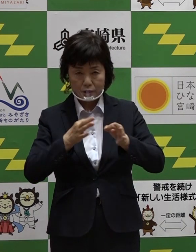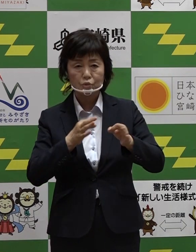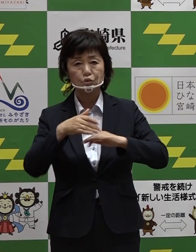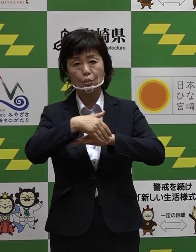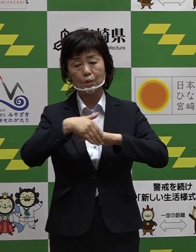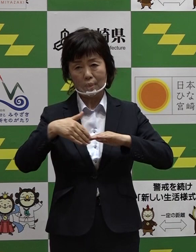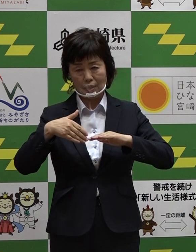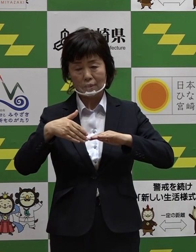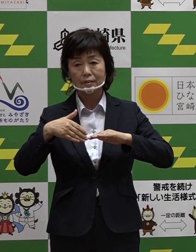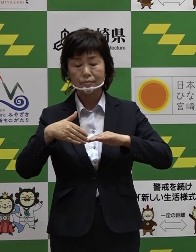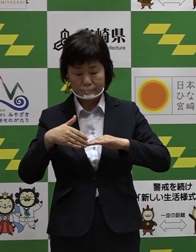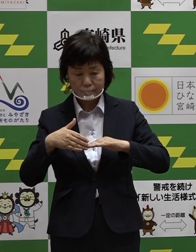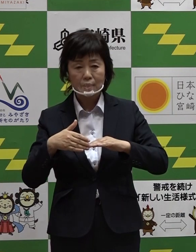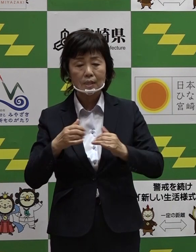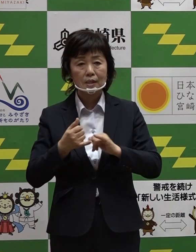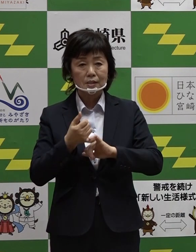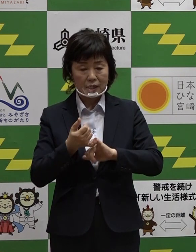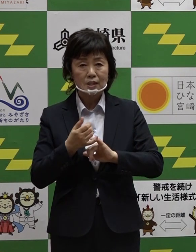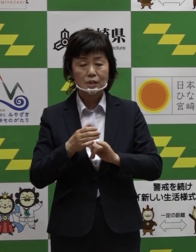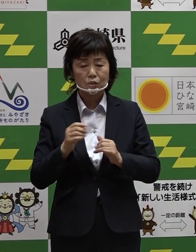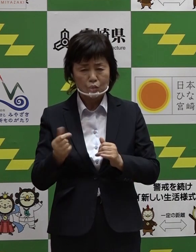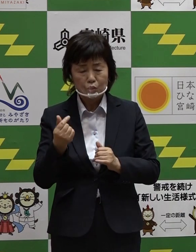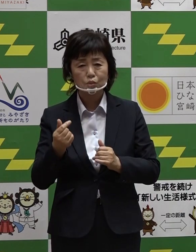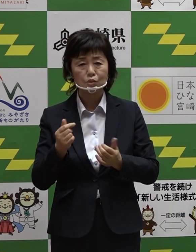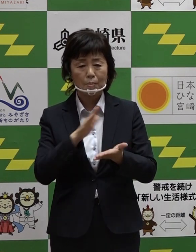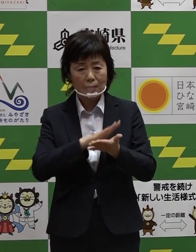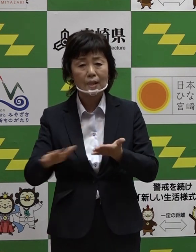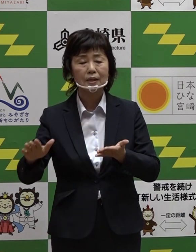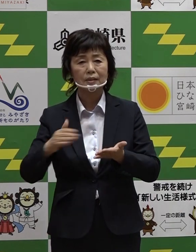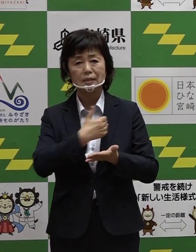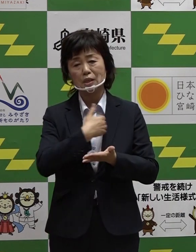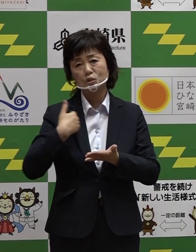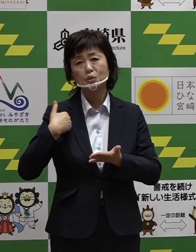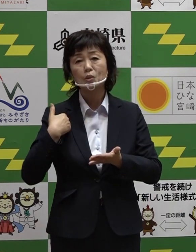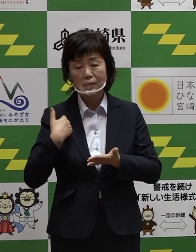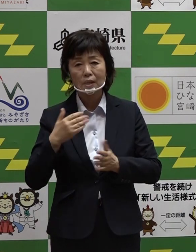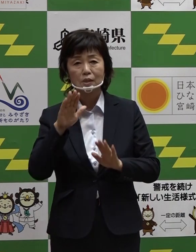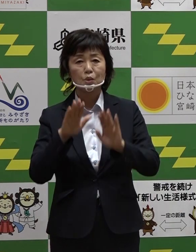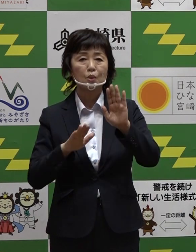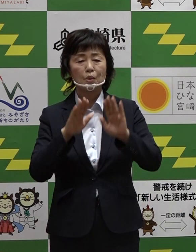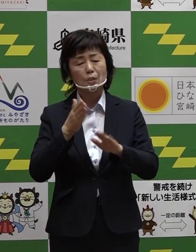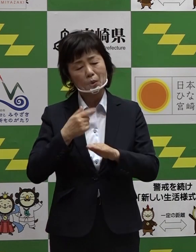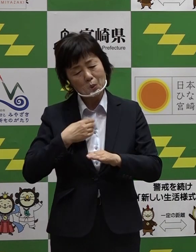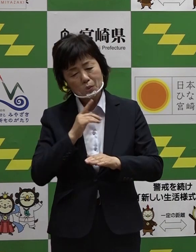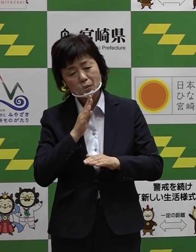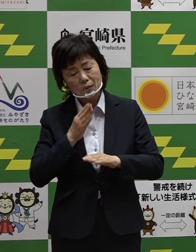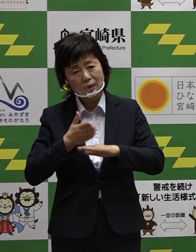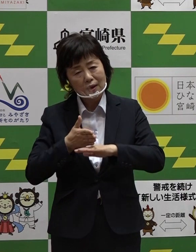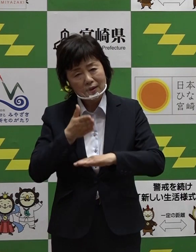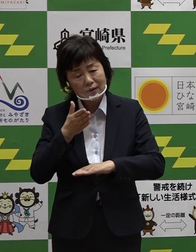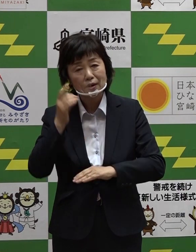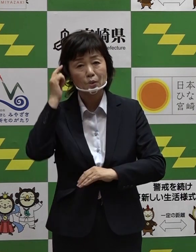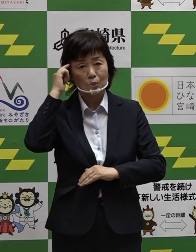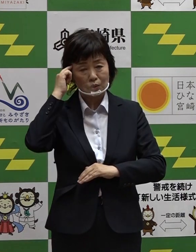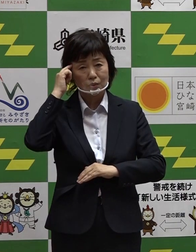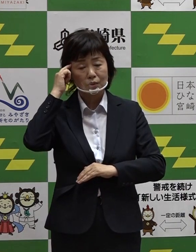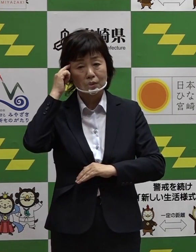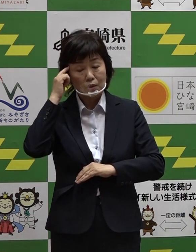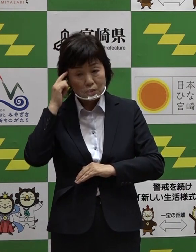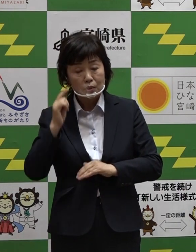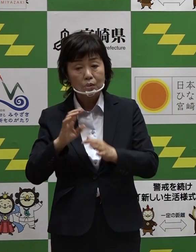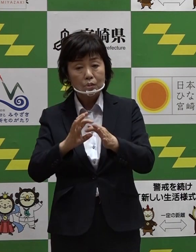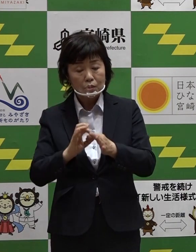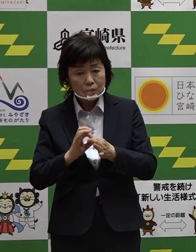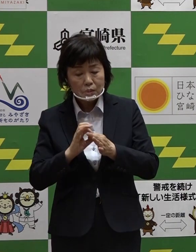ところであります。ぜひもうそれがすぐにでも売り切れるというような状況になればありがたいことだなというふうに思いますし、それ